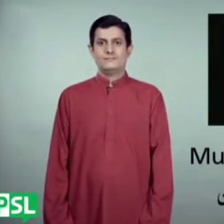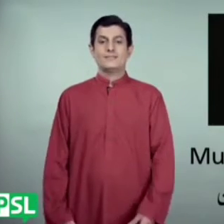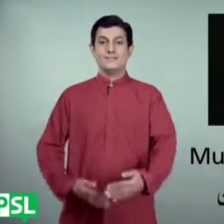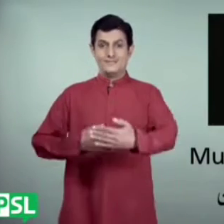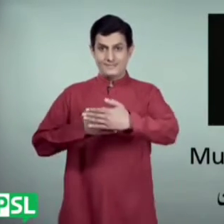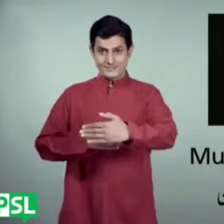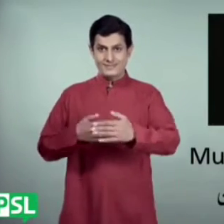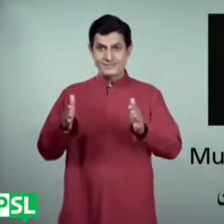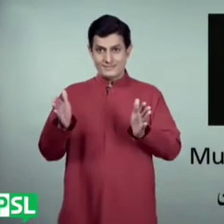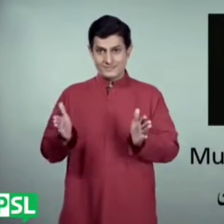کثیر استعمال کارٹن.